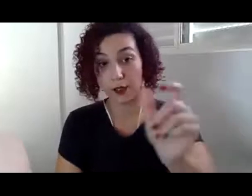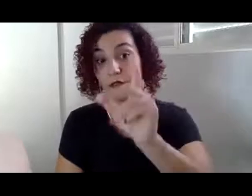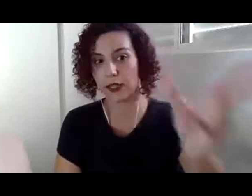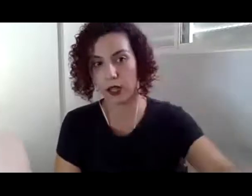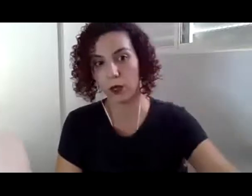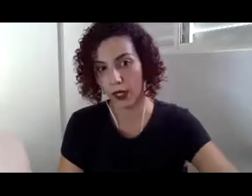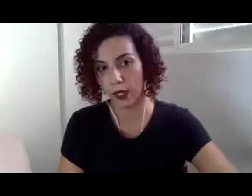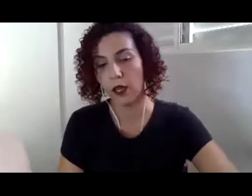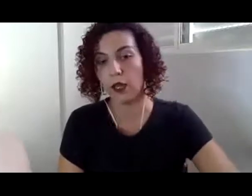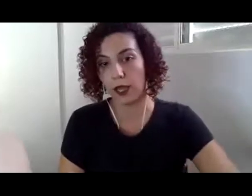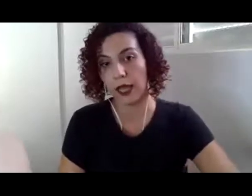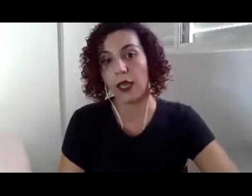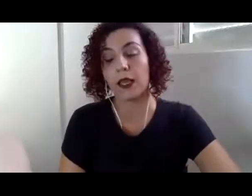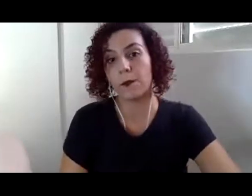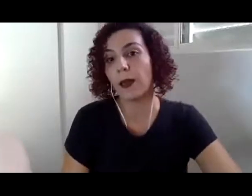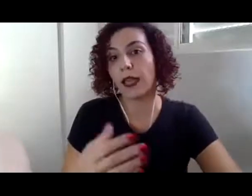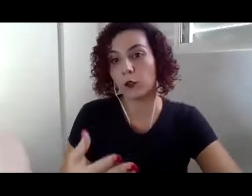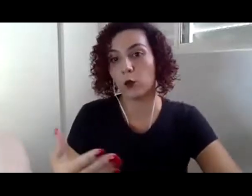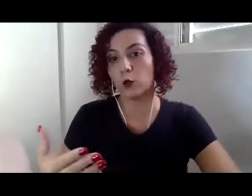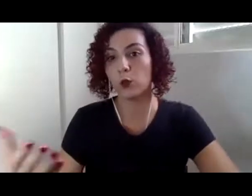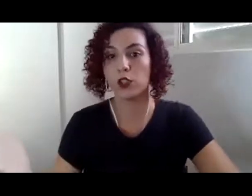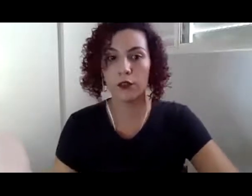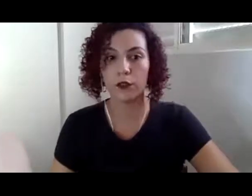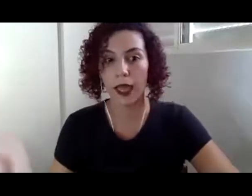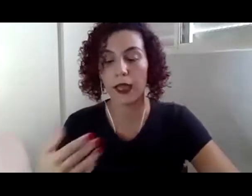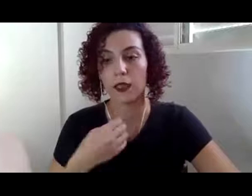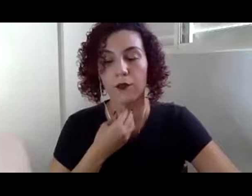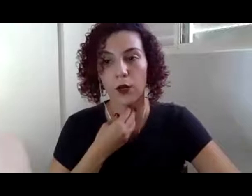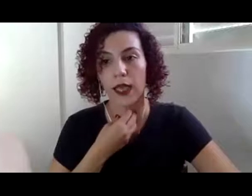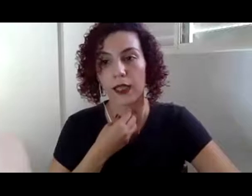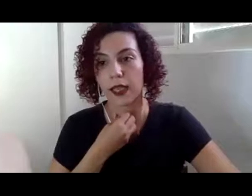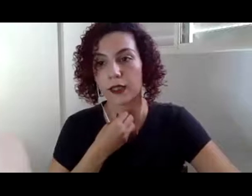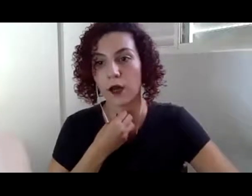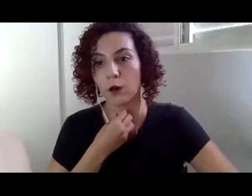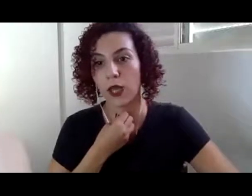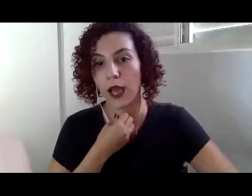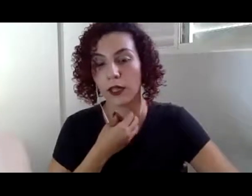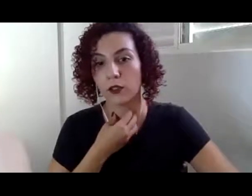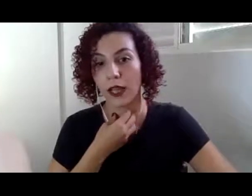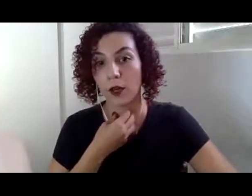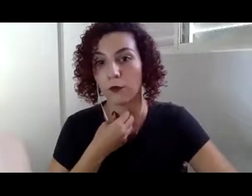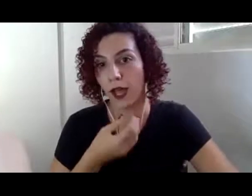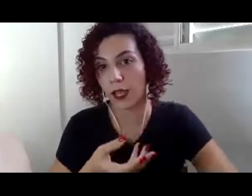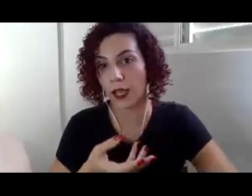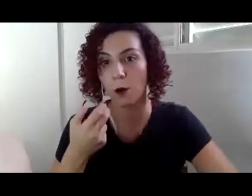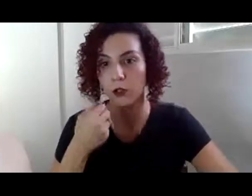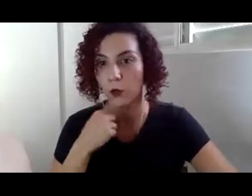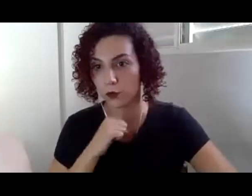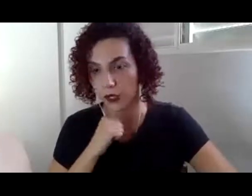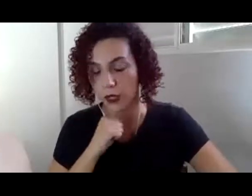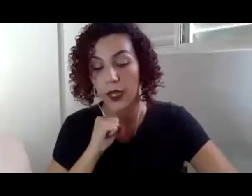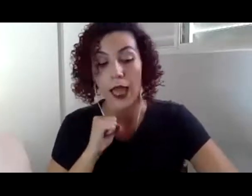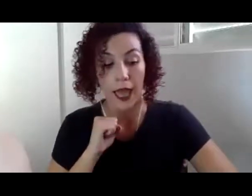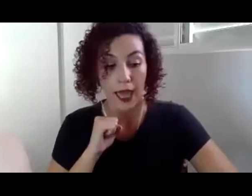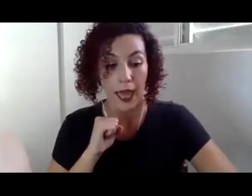nessa definição aqui, né? Dependendo do motivo, né? Que foi essa questão da não fala, ela pode